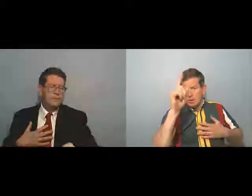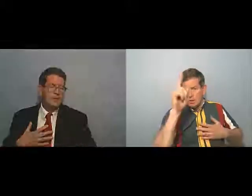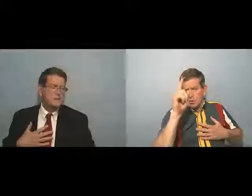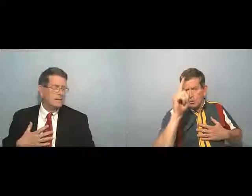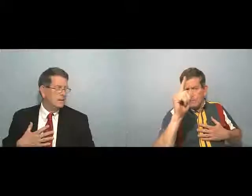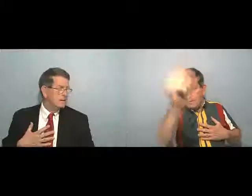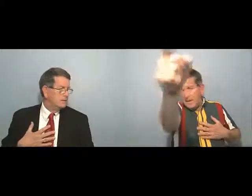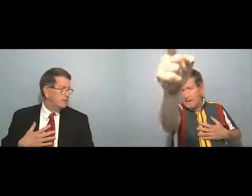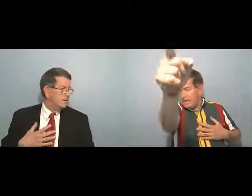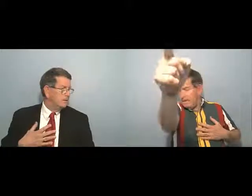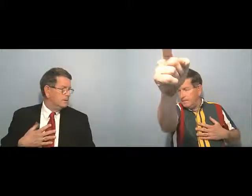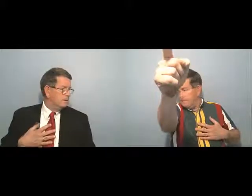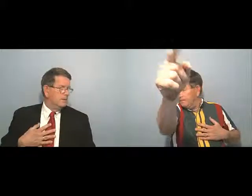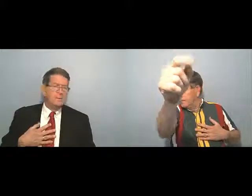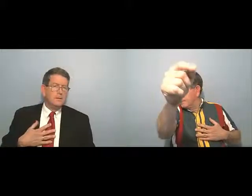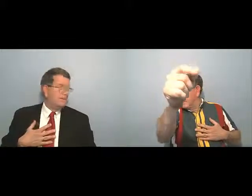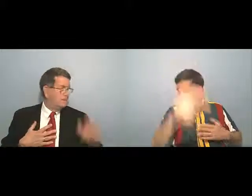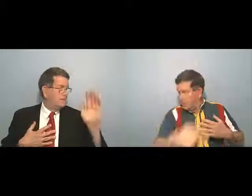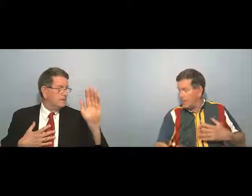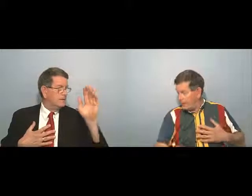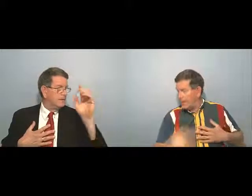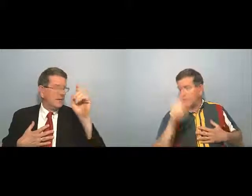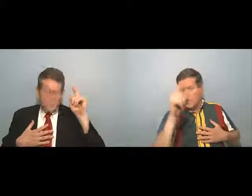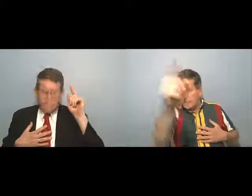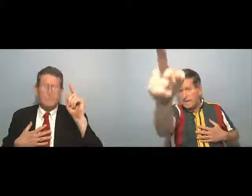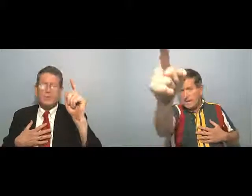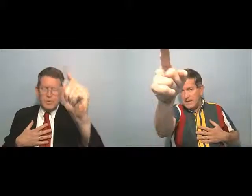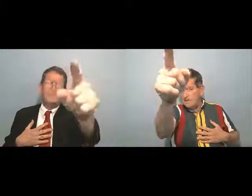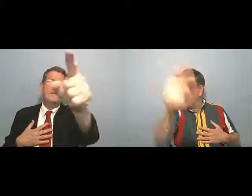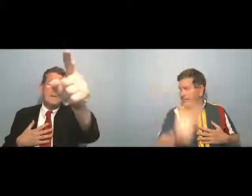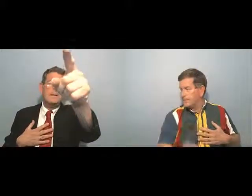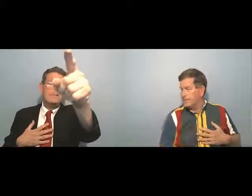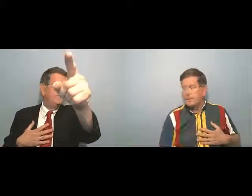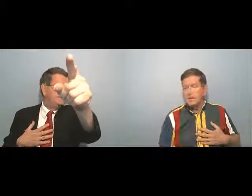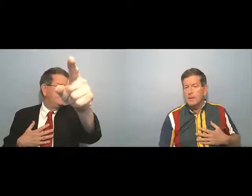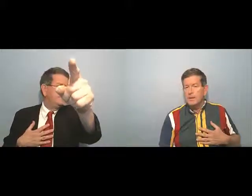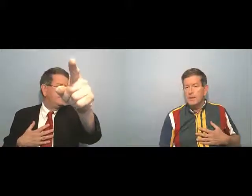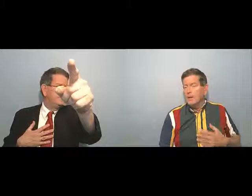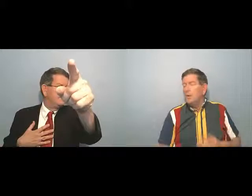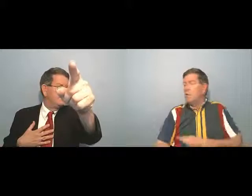Je vais, encore répète, je vais ne